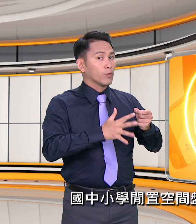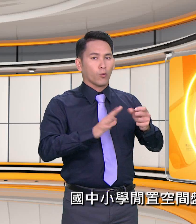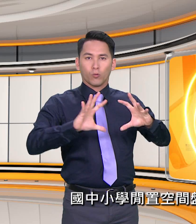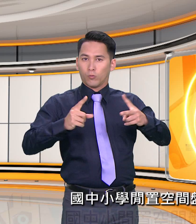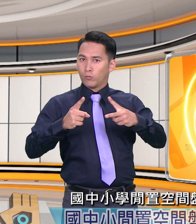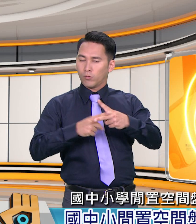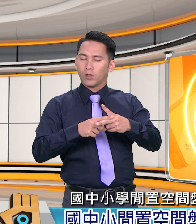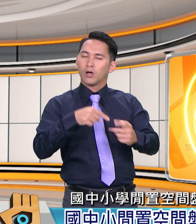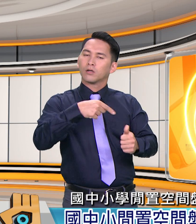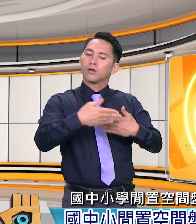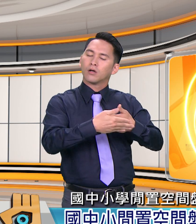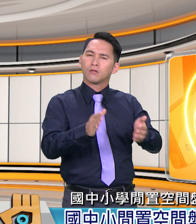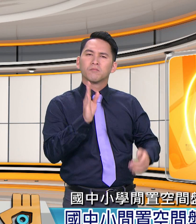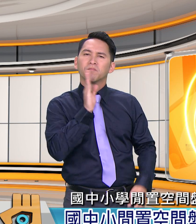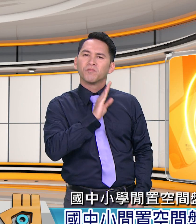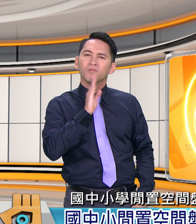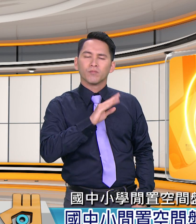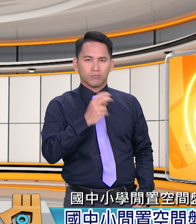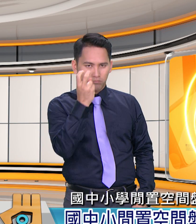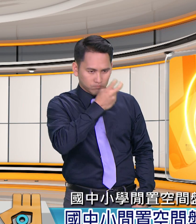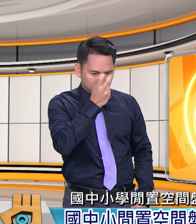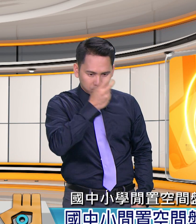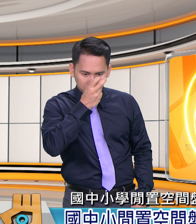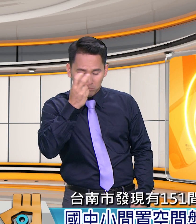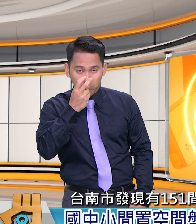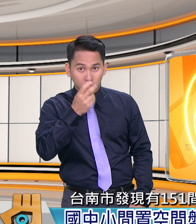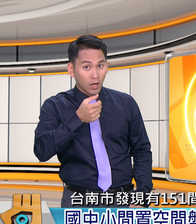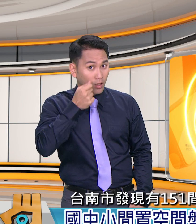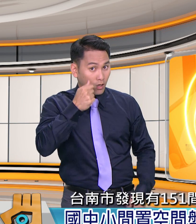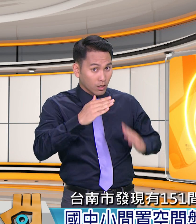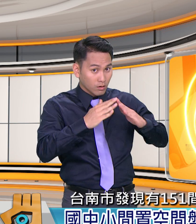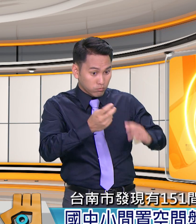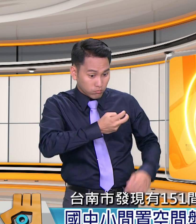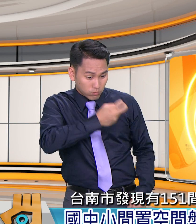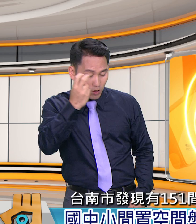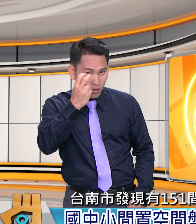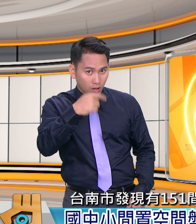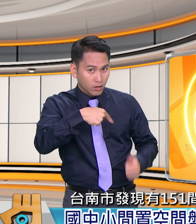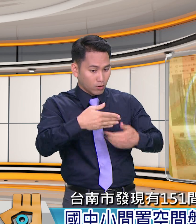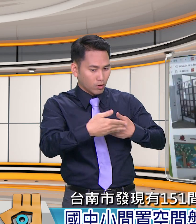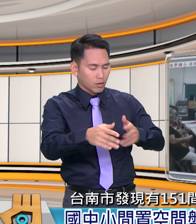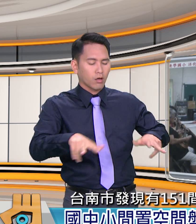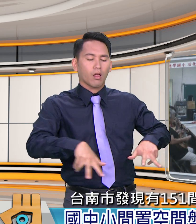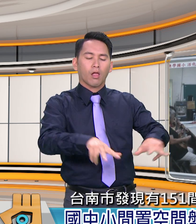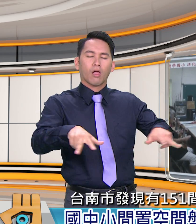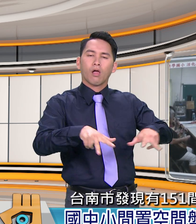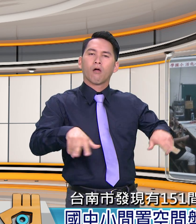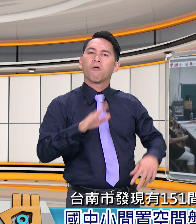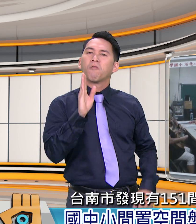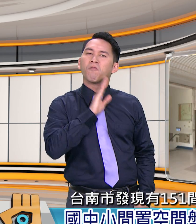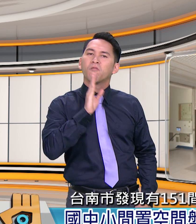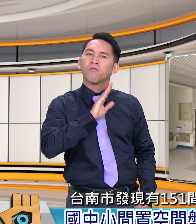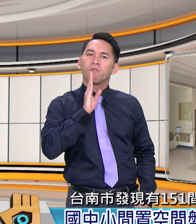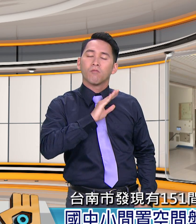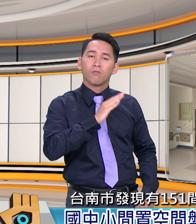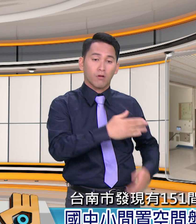国中小学闲置空间盘查，台南市发现有151间的旧室都没有人使